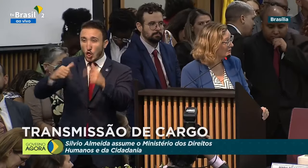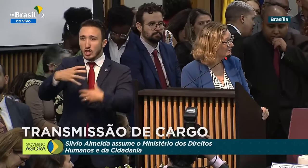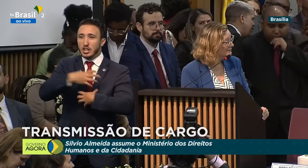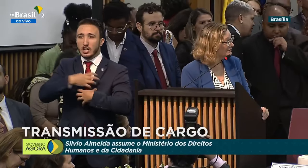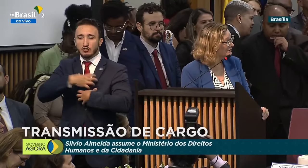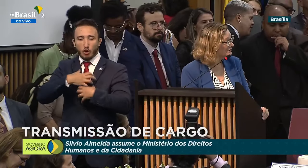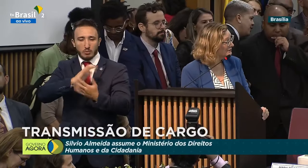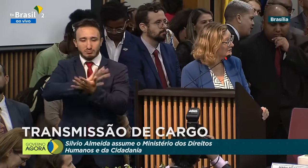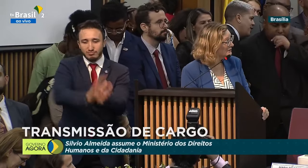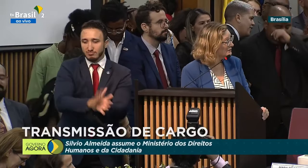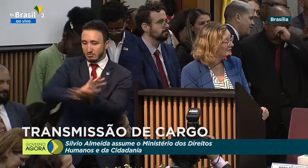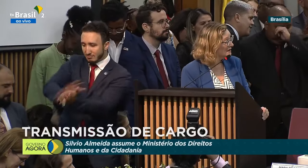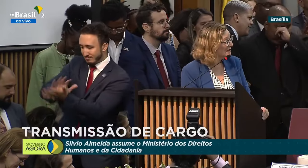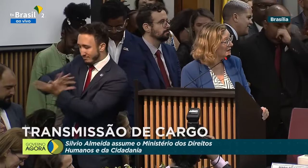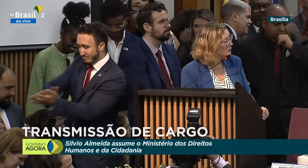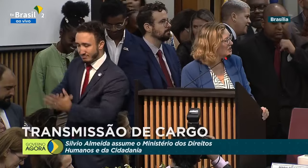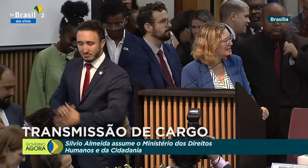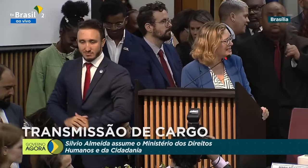discriminação